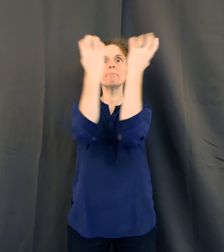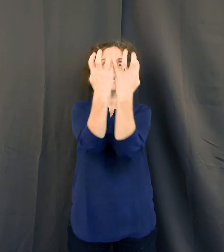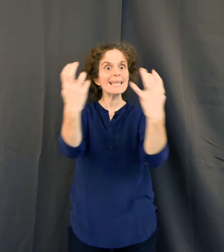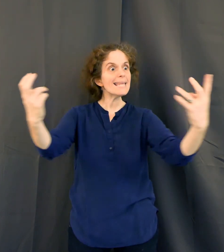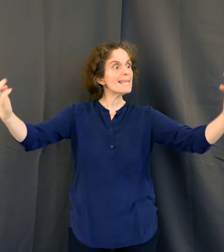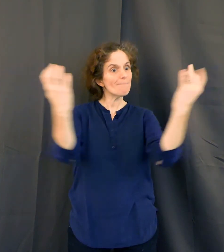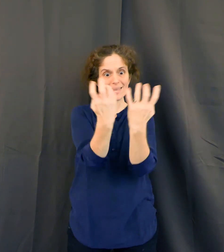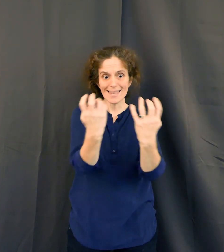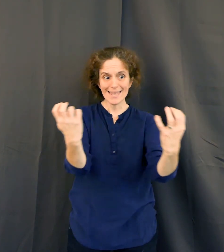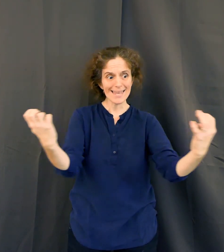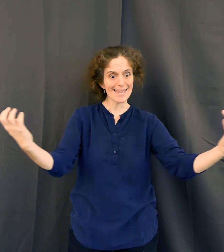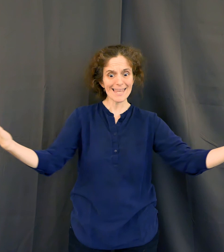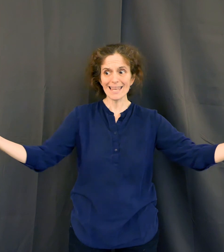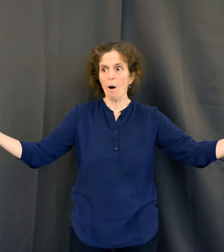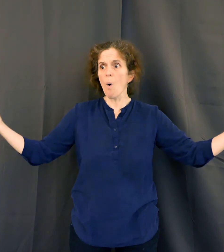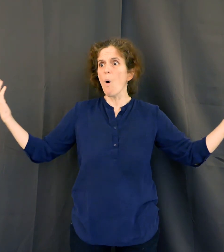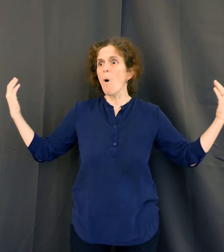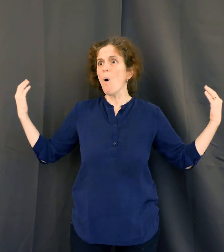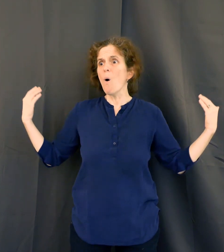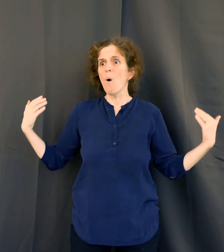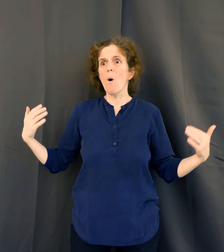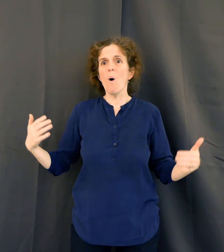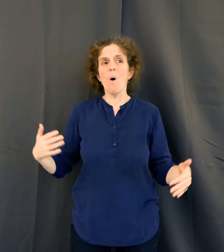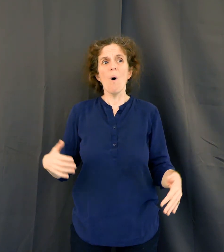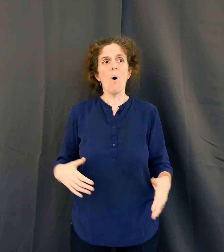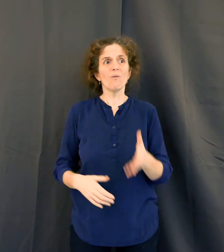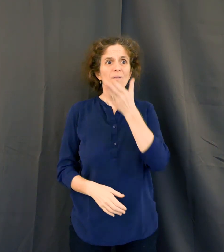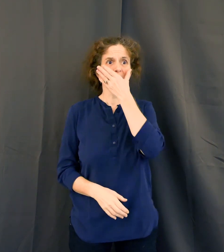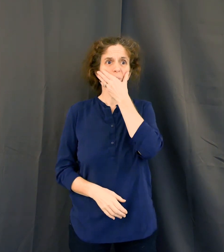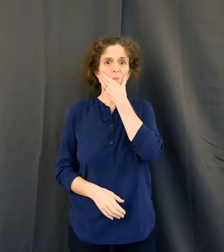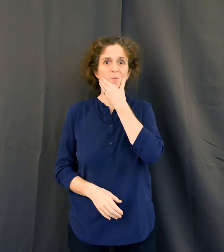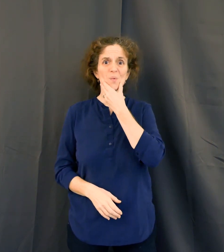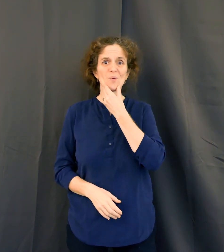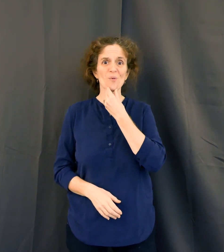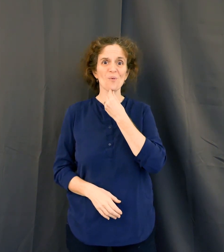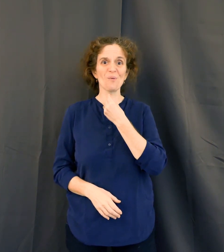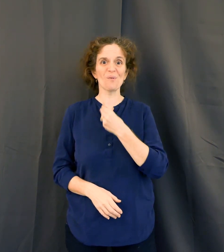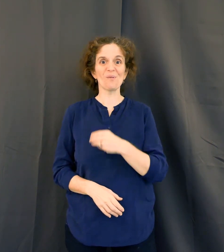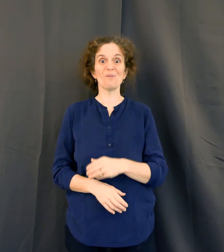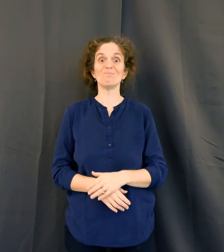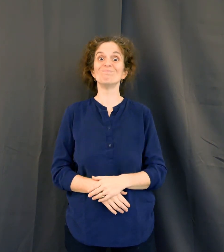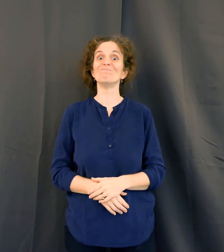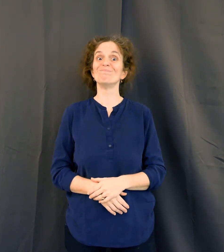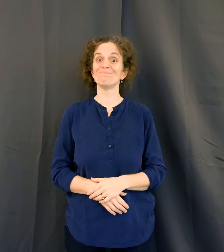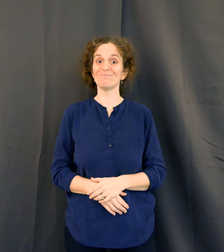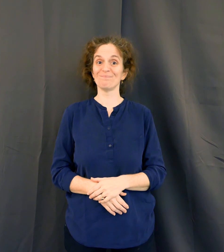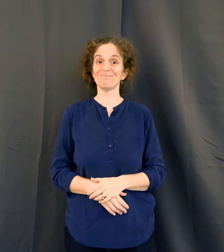L'arbre brille et scintille. Il est magnifique.